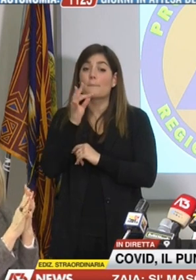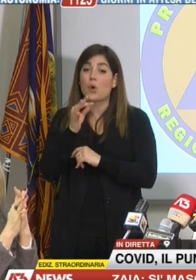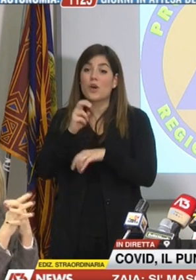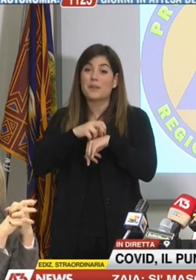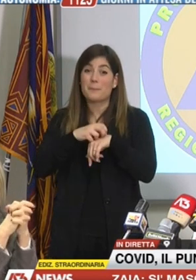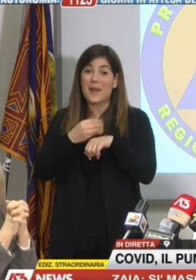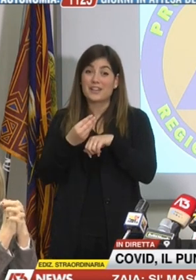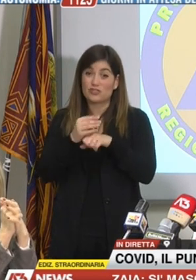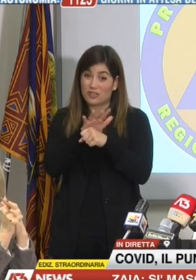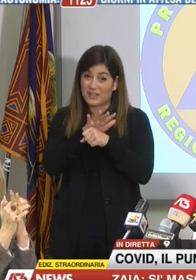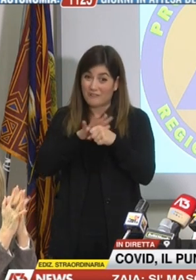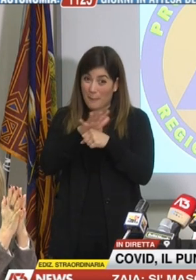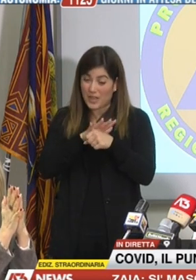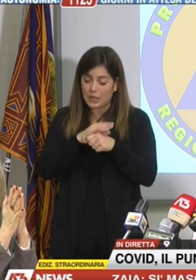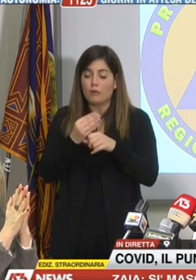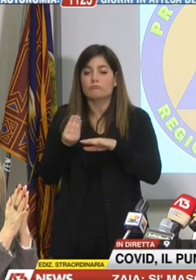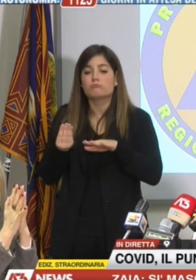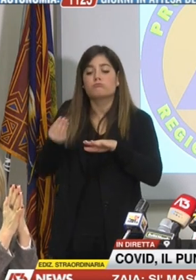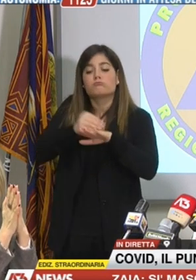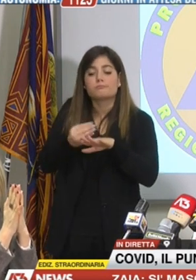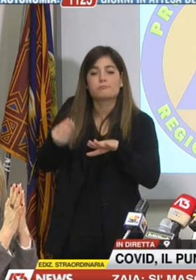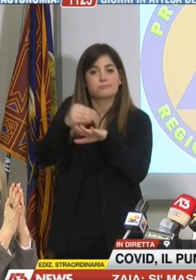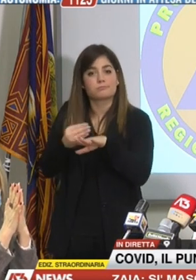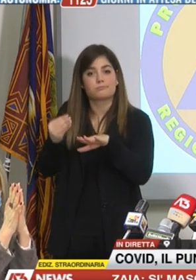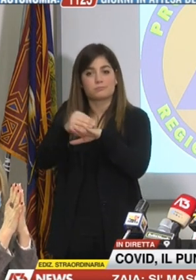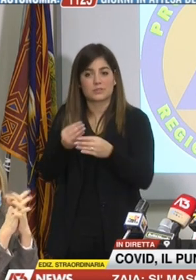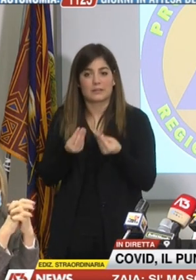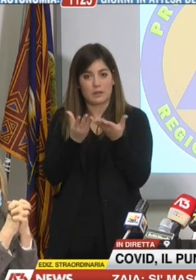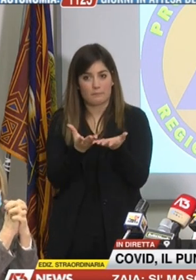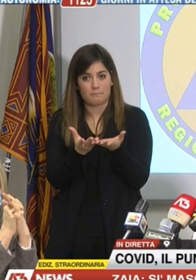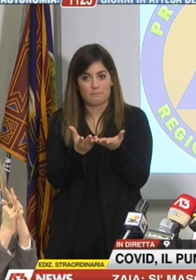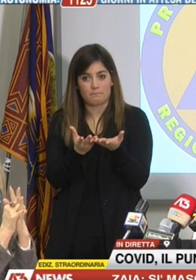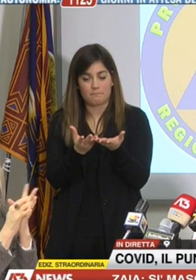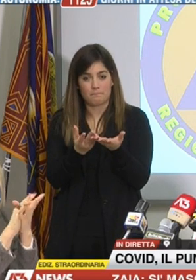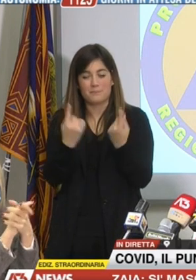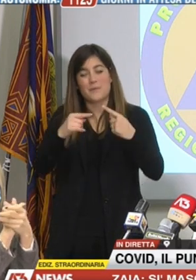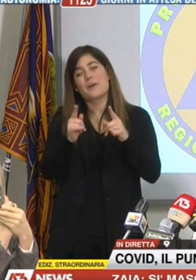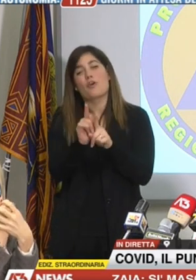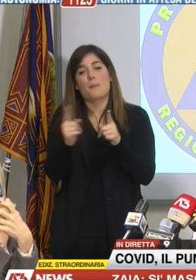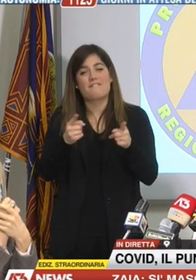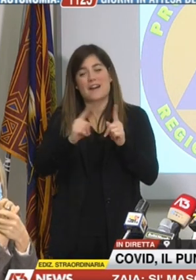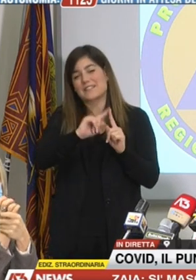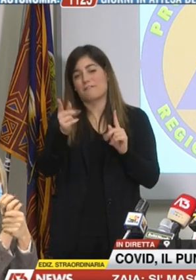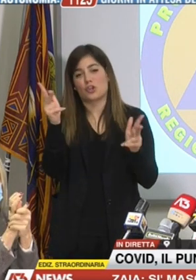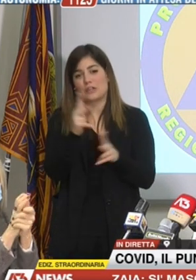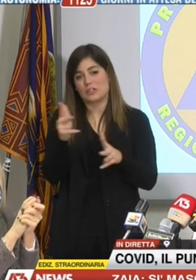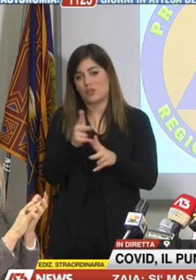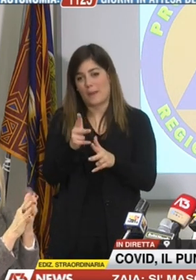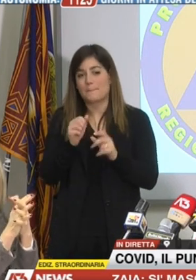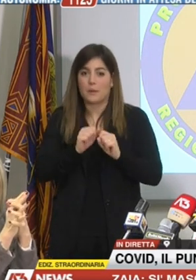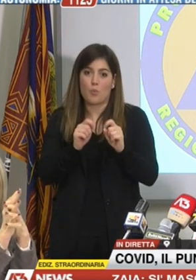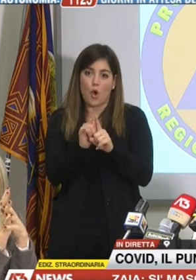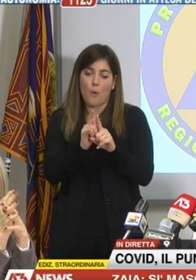per riuscire ad esaurire almeno questa fase fino a dicembre. Dopodiché, vi dico in